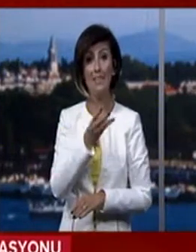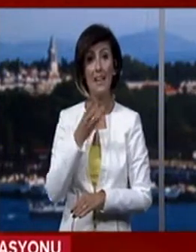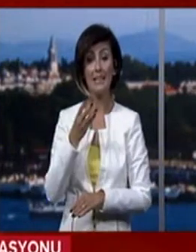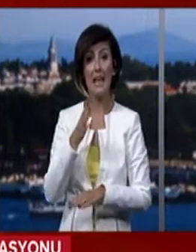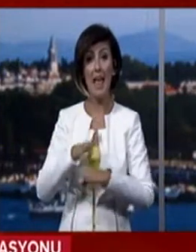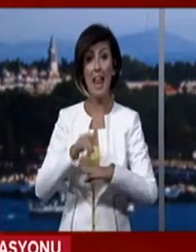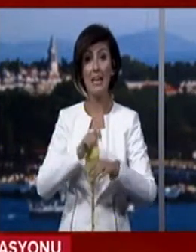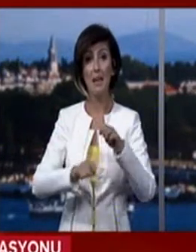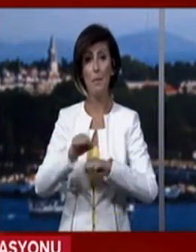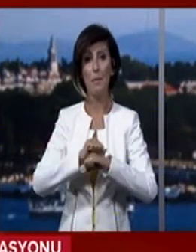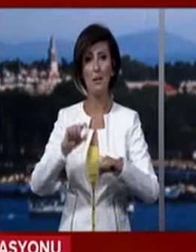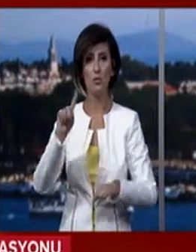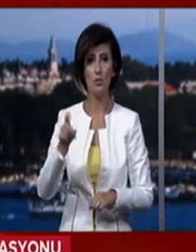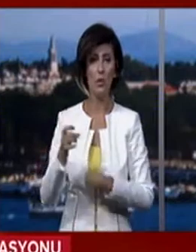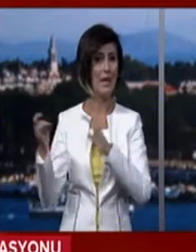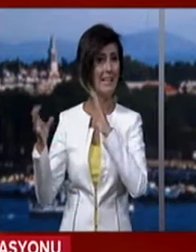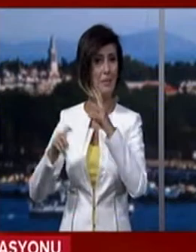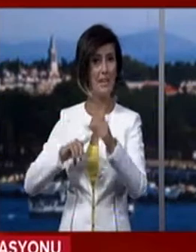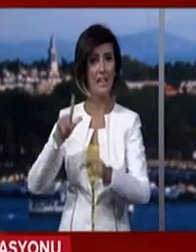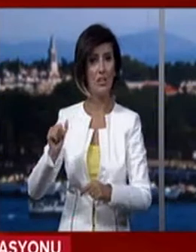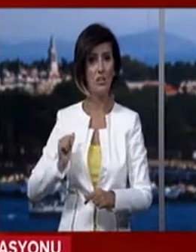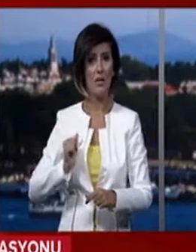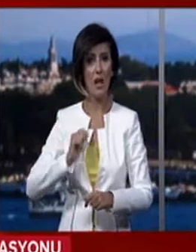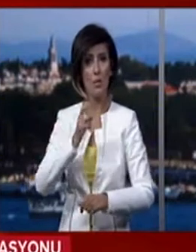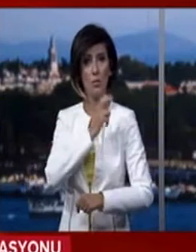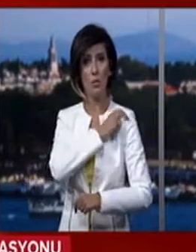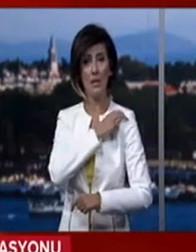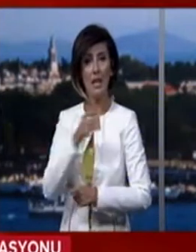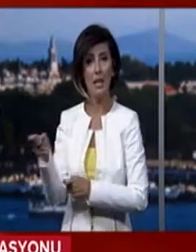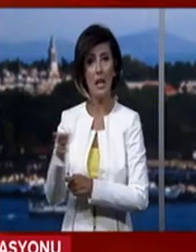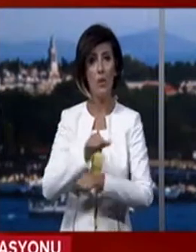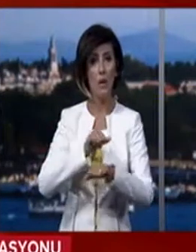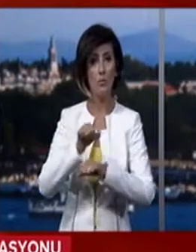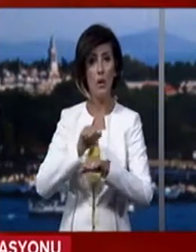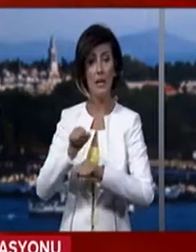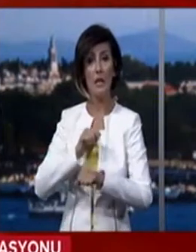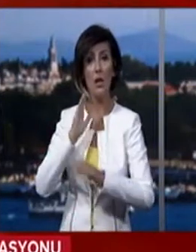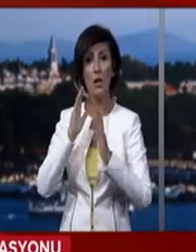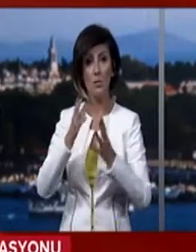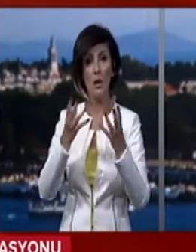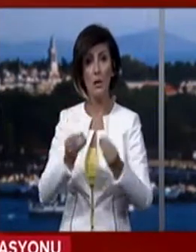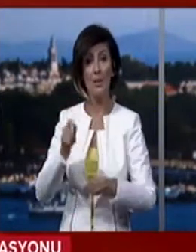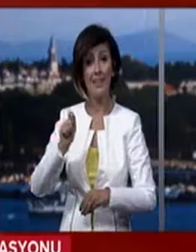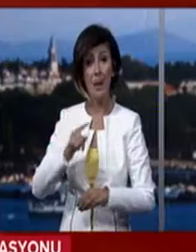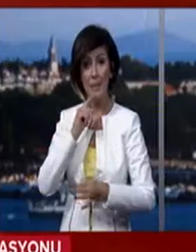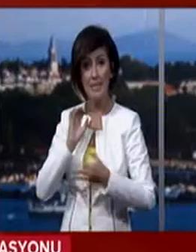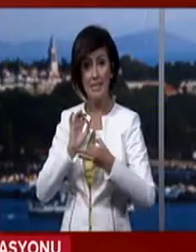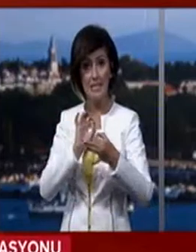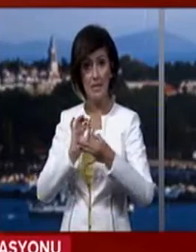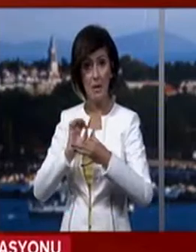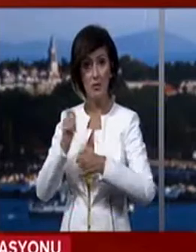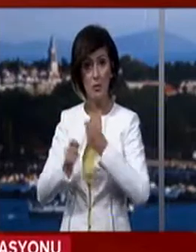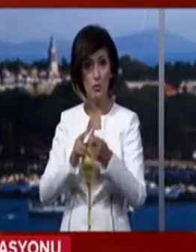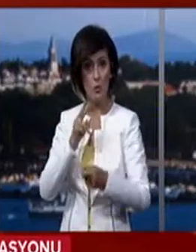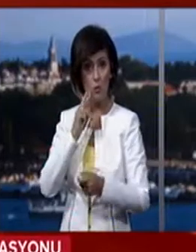el yapımı patlayıcı bulundu. Diyarbakır İl Jandarma Komutanlığı'nca terörle mücadeleye yönelik yapılan istihbari çalışmalar